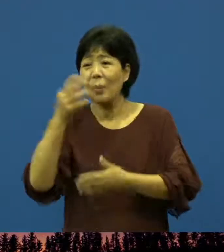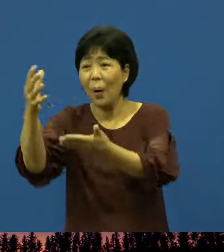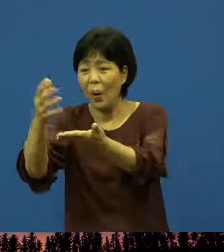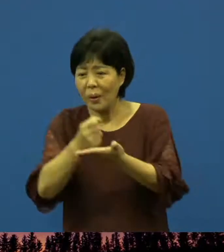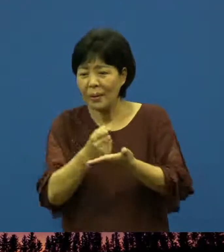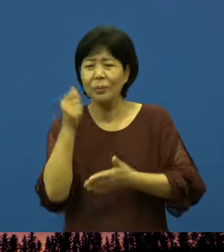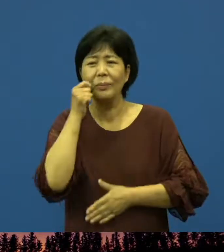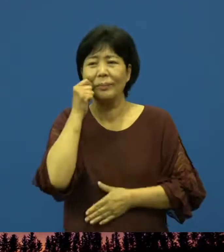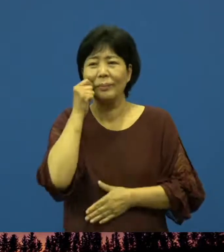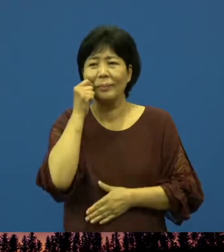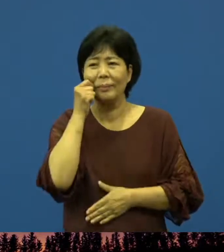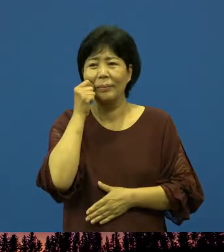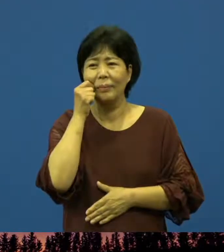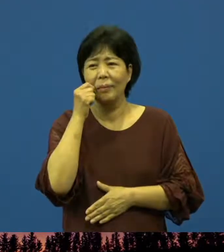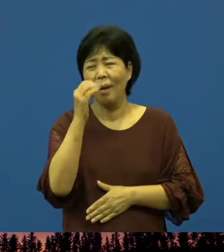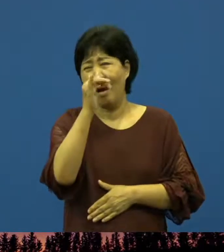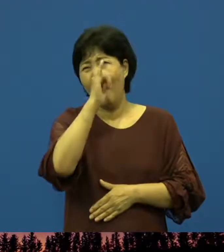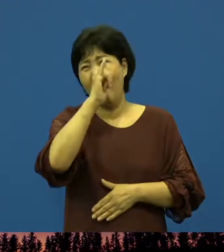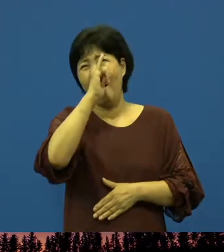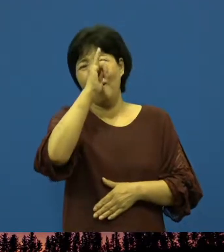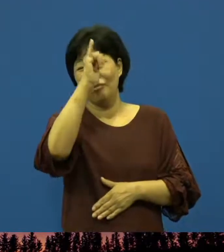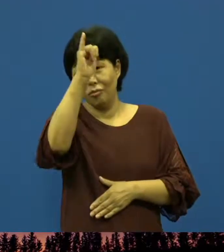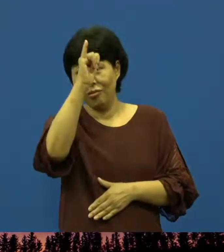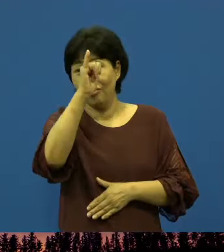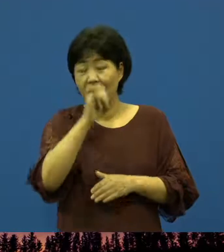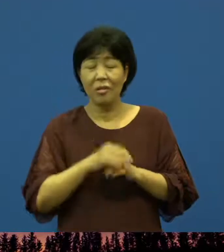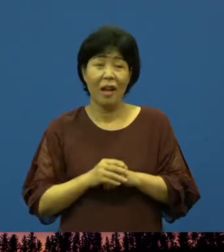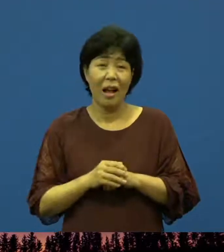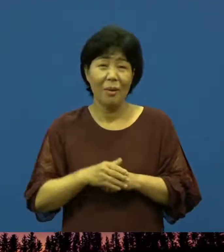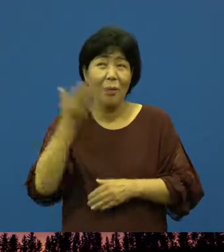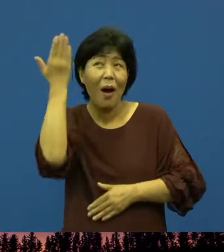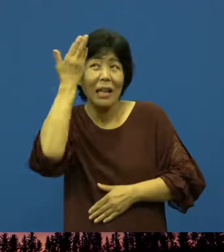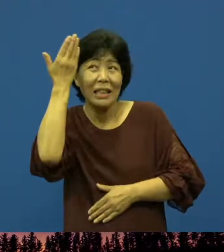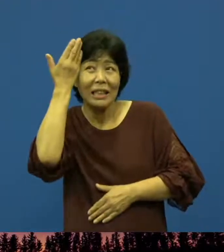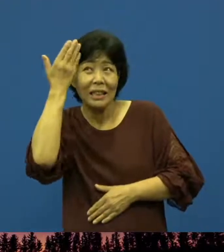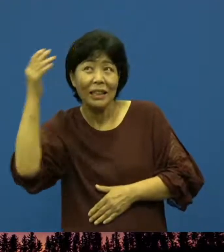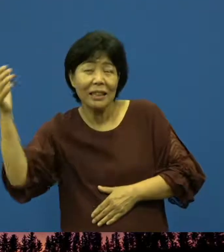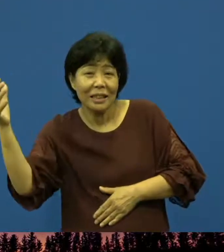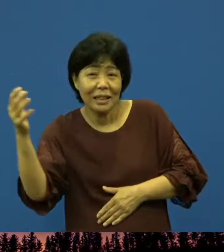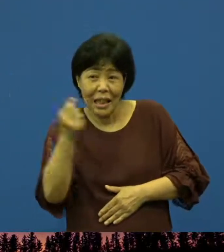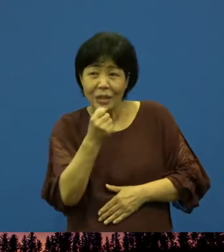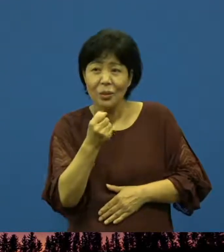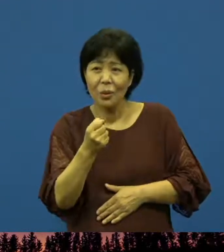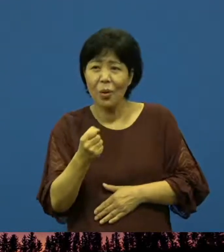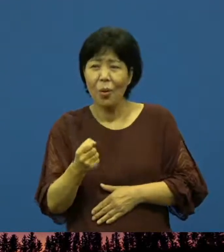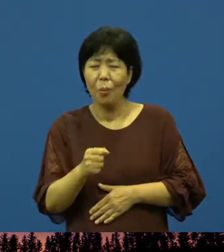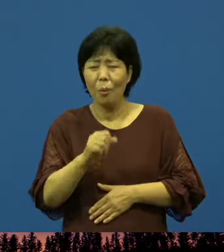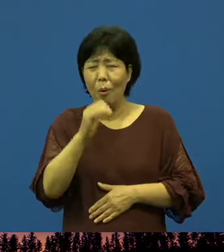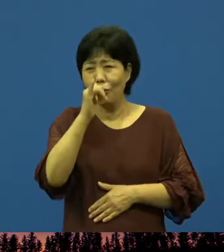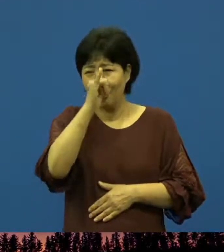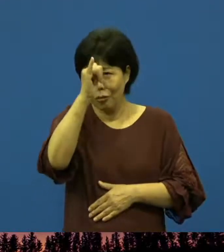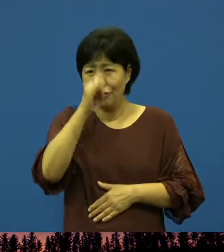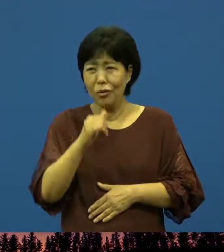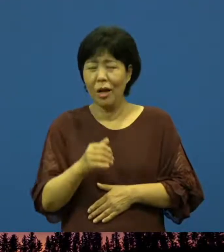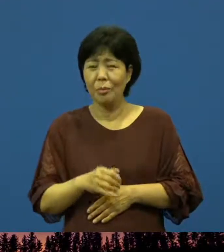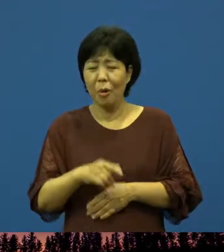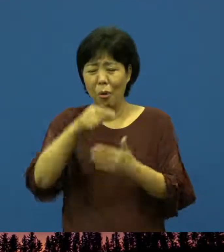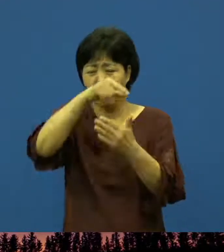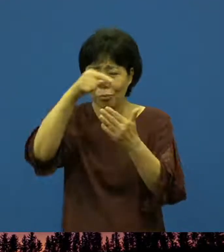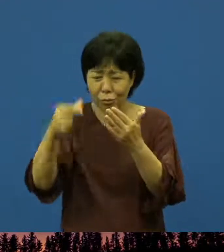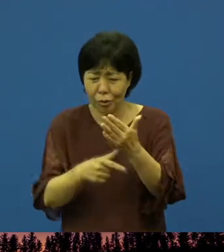아무리 훌륭한 그런 지식을 가지고 프로그램을 동원하고